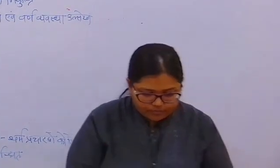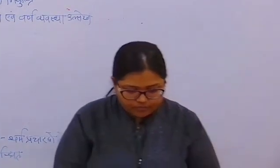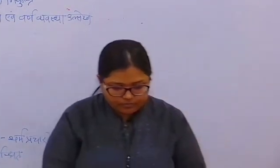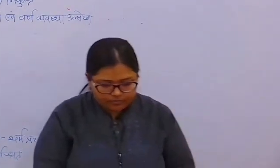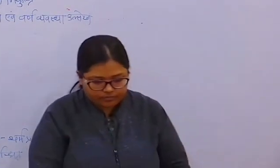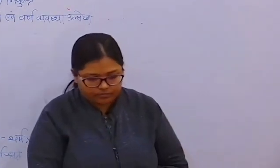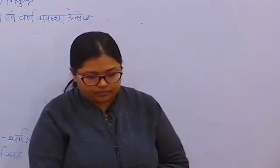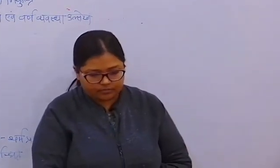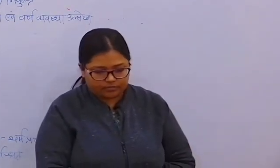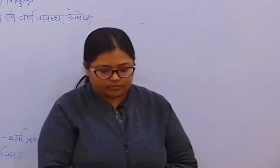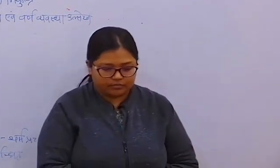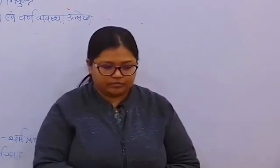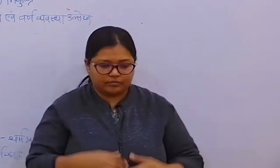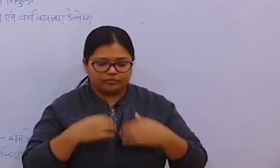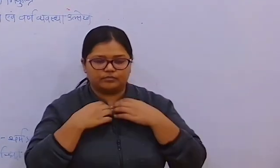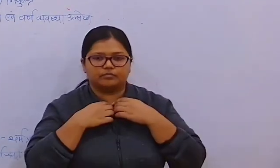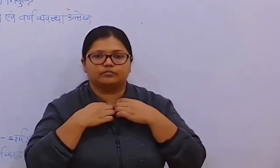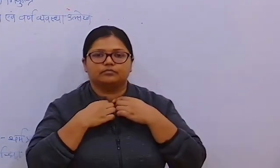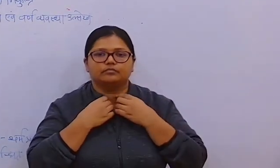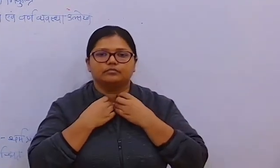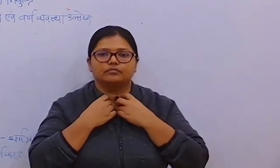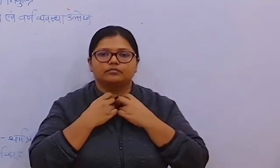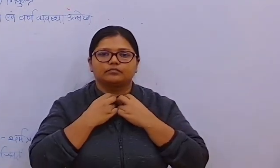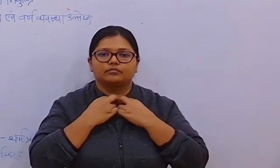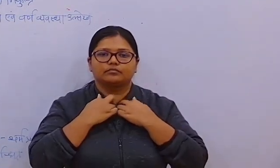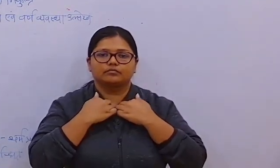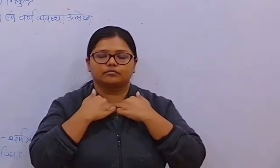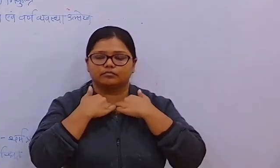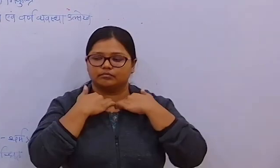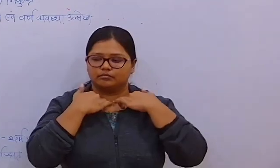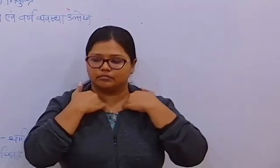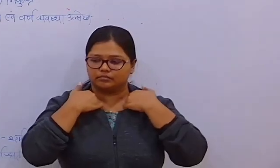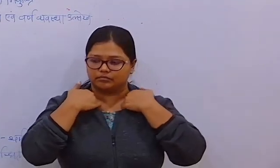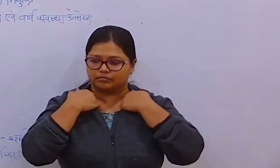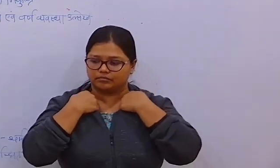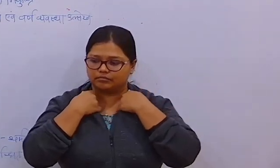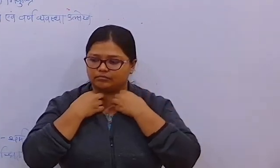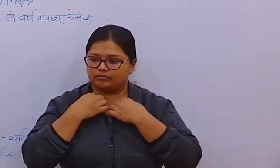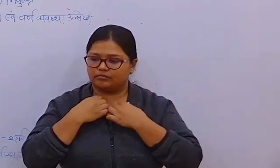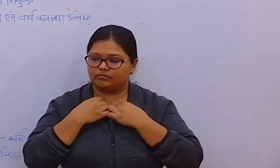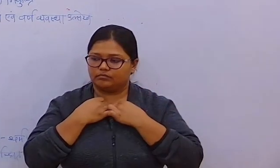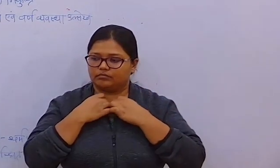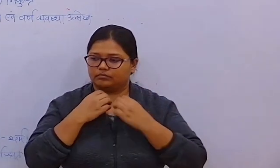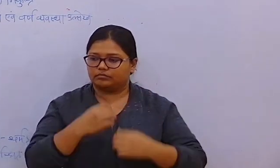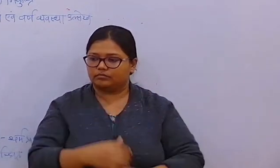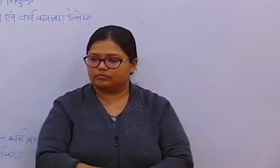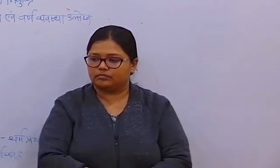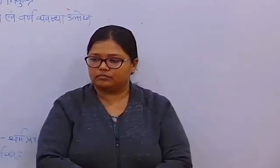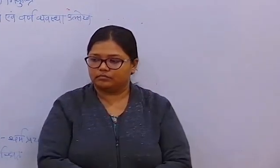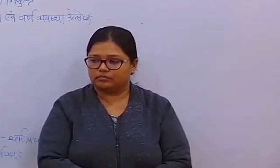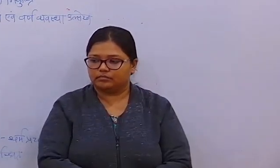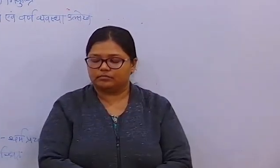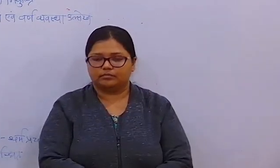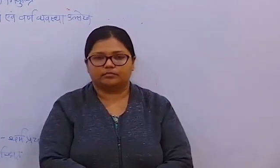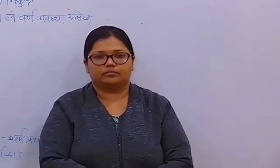ठीक है। 7:50 हुआ है, अभी है 10 मिनट।